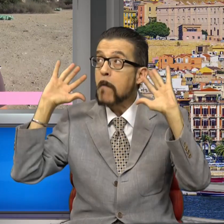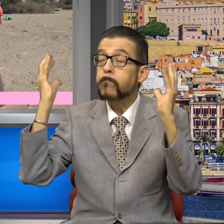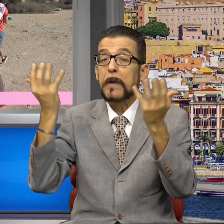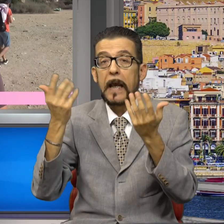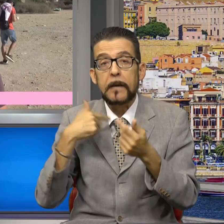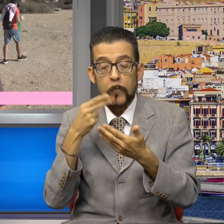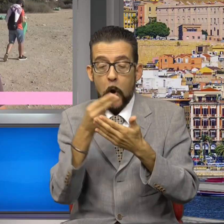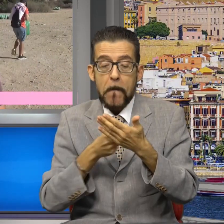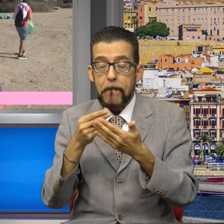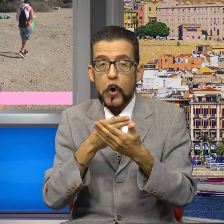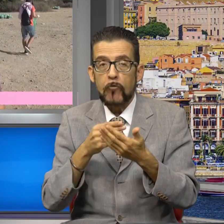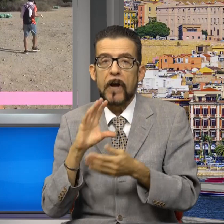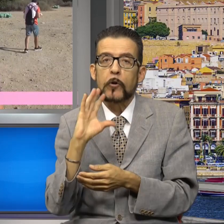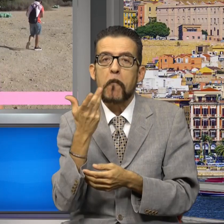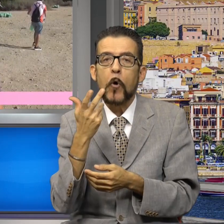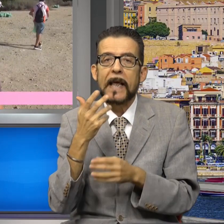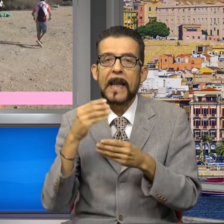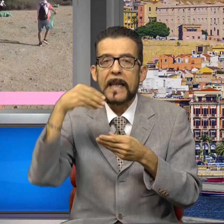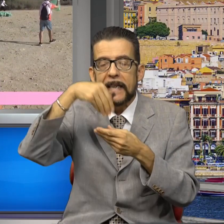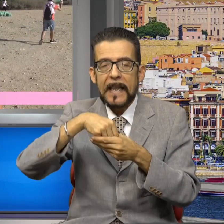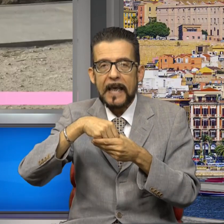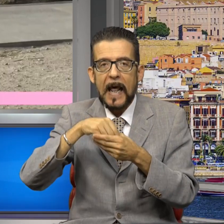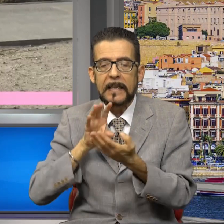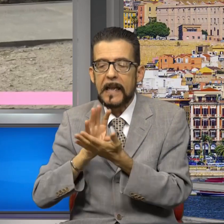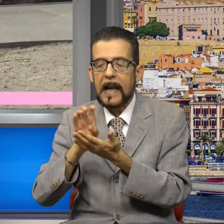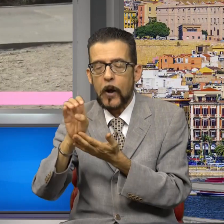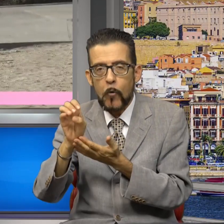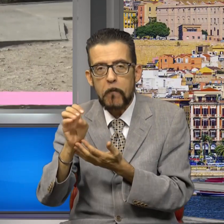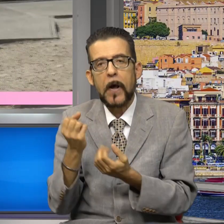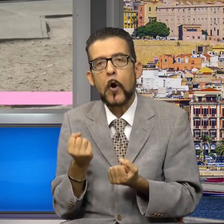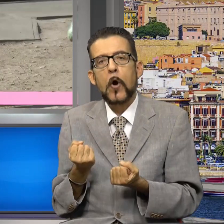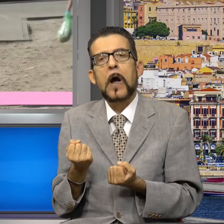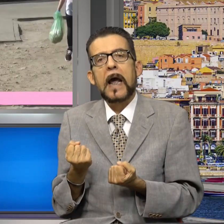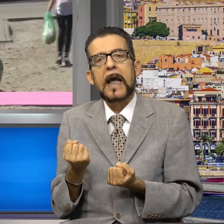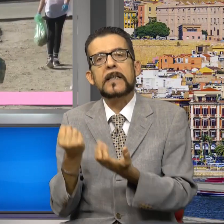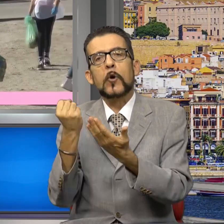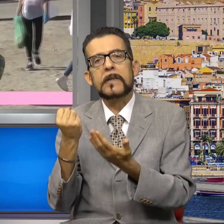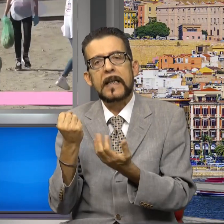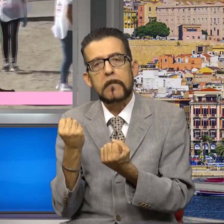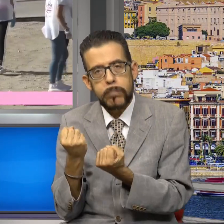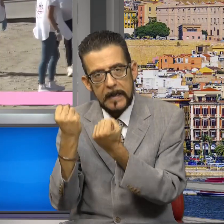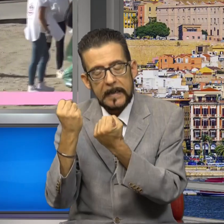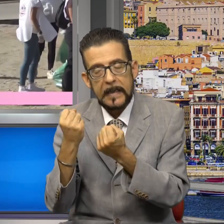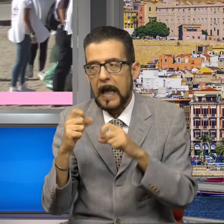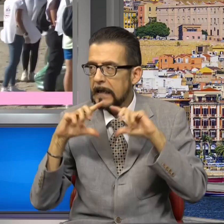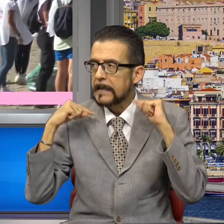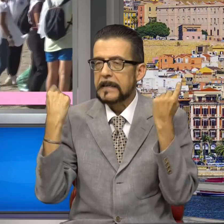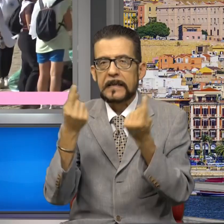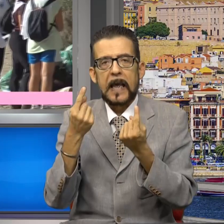intitola Modelli integrati di recupero e sostenibilità e questo è uno dei motivi per cui oggi siamo qui insieme a tutti i miei colleghi